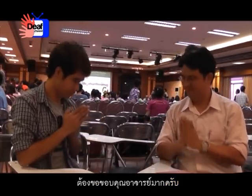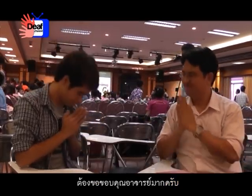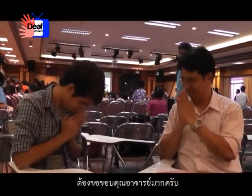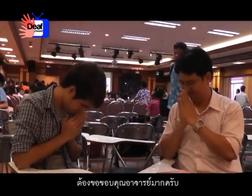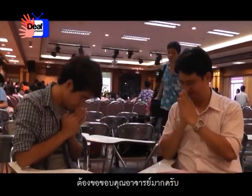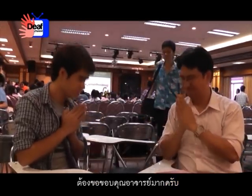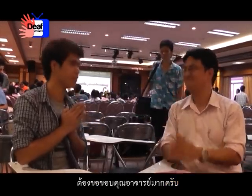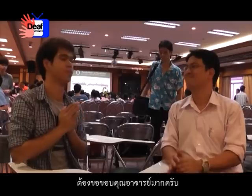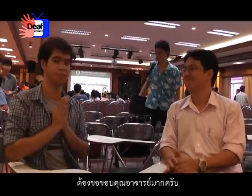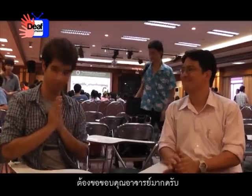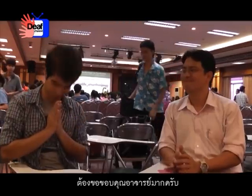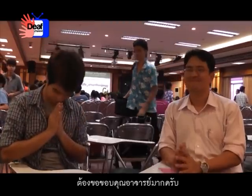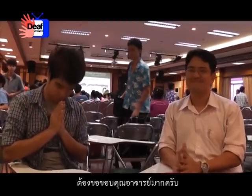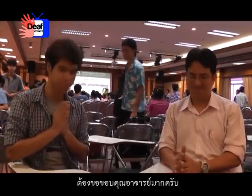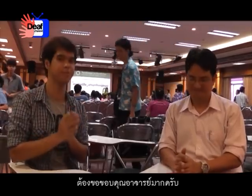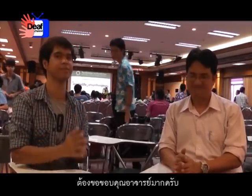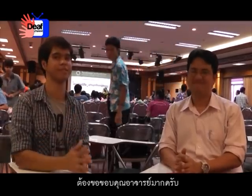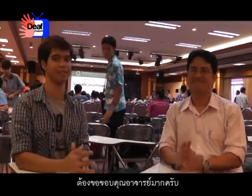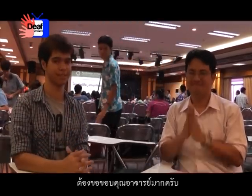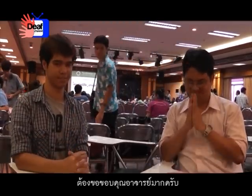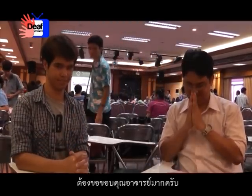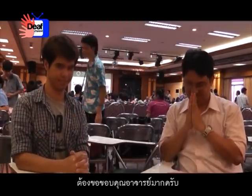วันนี้ผมต้องขอขอบคุณอาจารย์มากๆเลยนะครับ